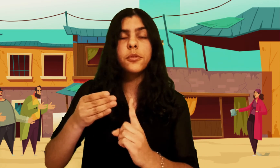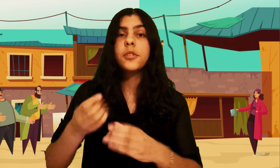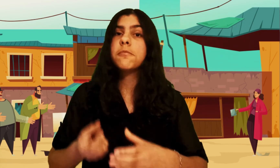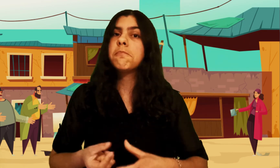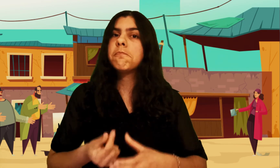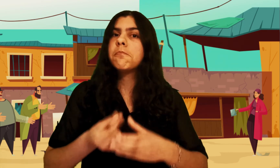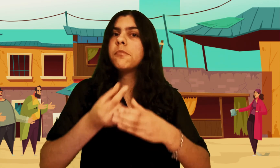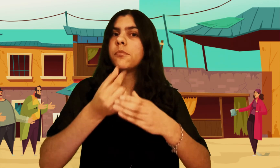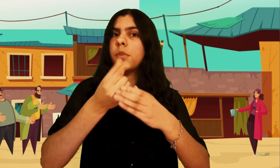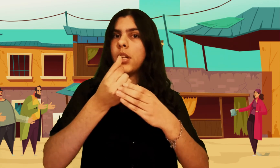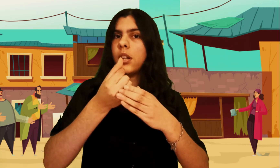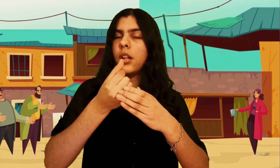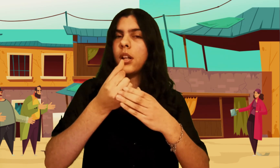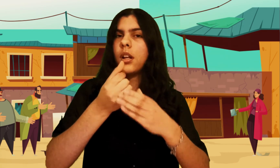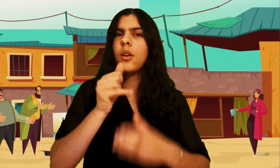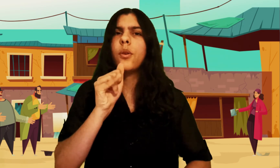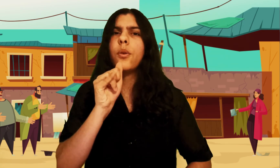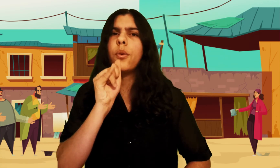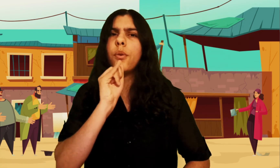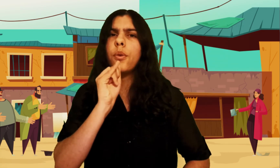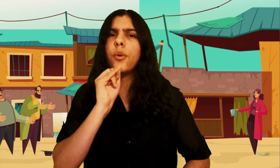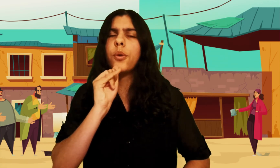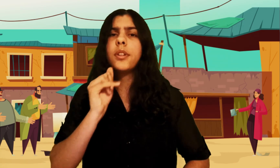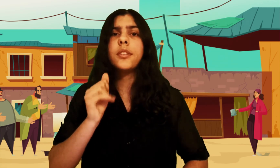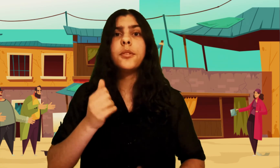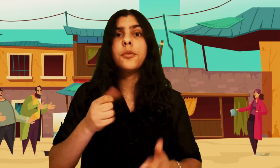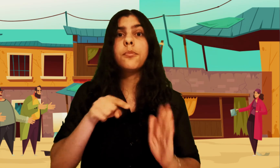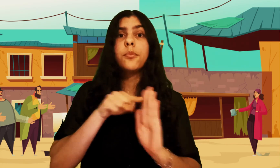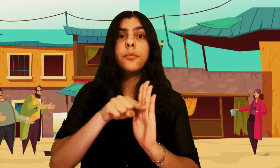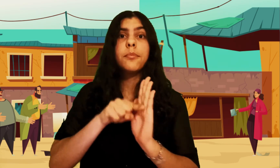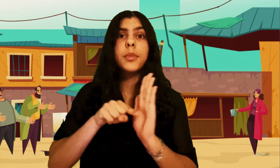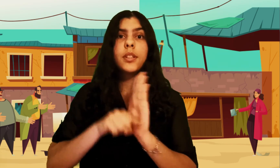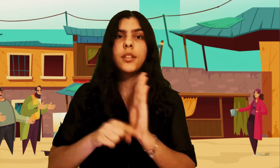Ela se resume no capitalismo. Por exemplo,